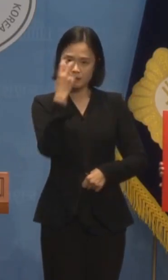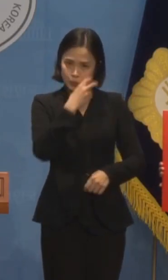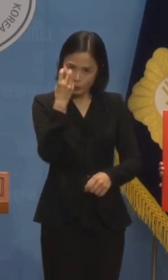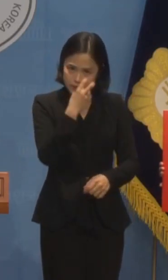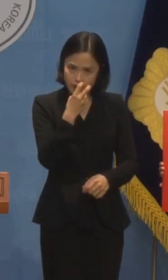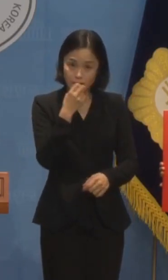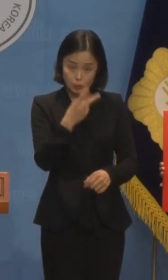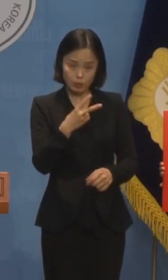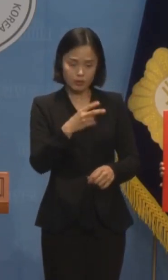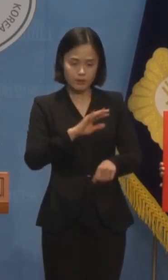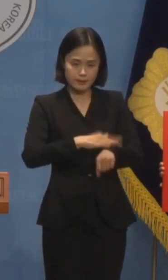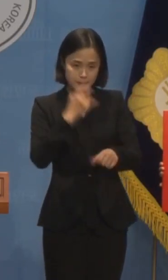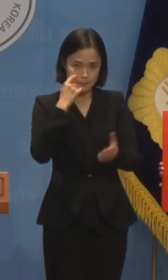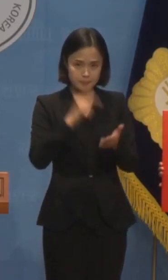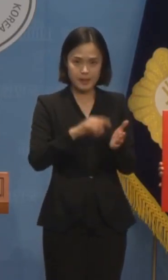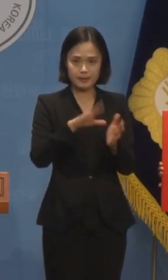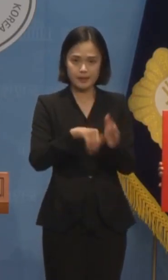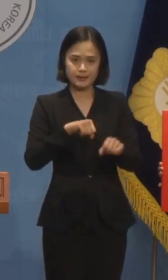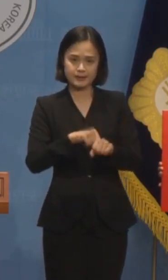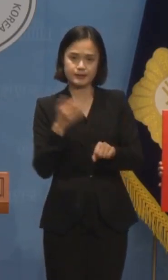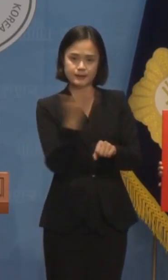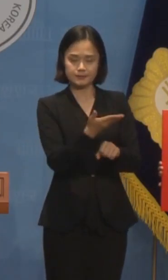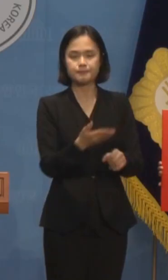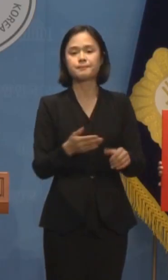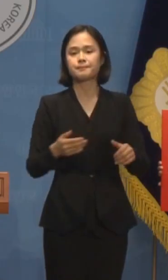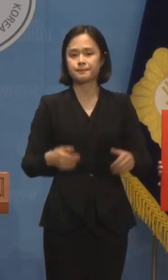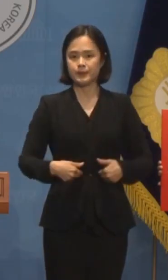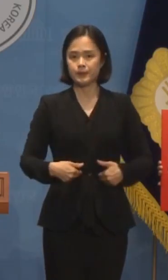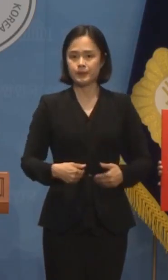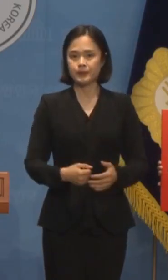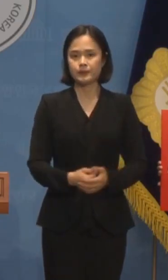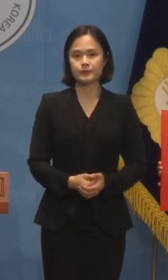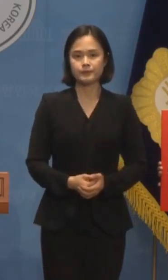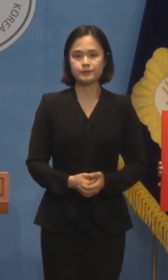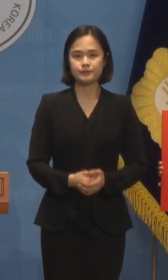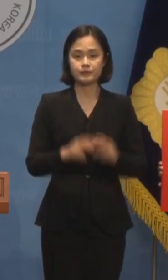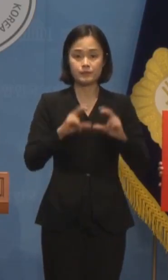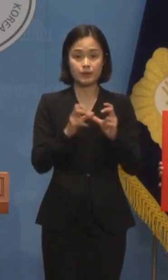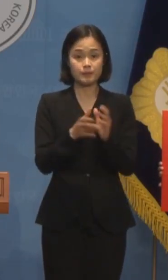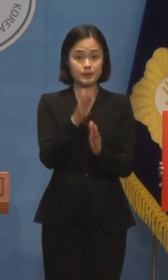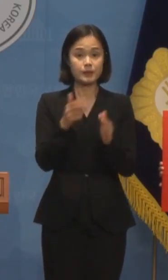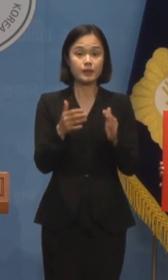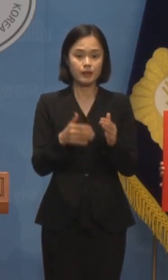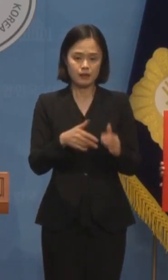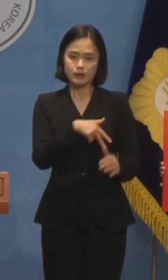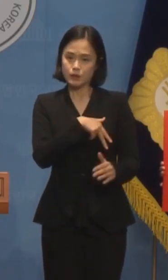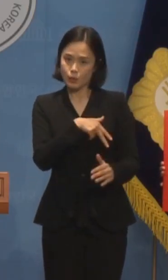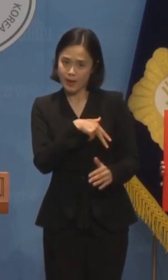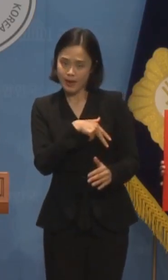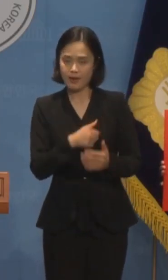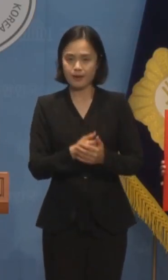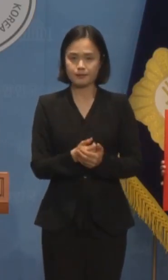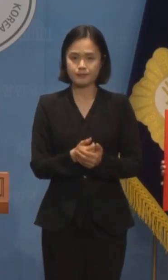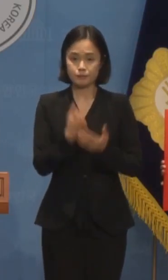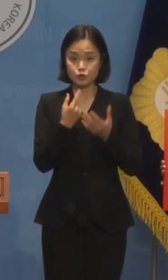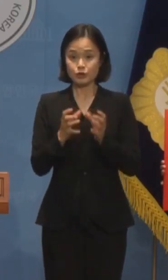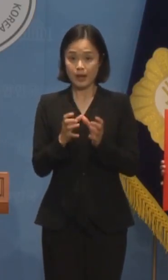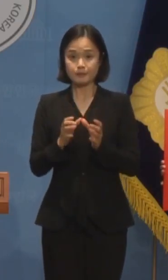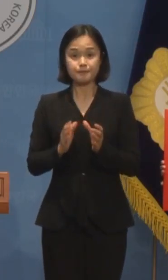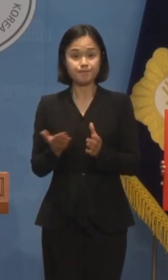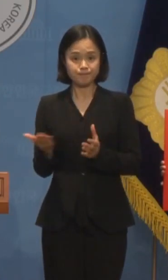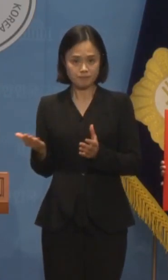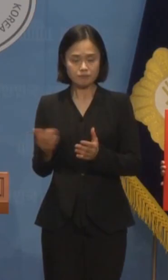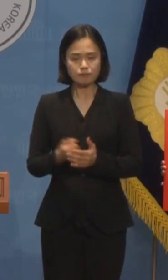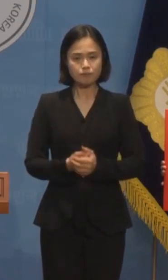징계가 국민의힘에서는 이루어져야 할 것입니다. 따라서 성남시의회 더불어민주당은 이번 학폭 논란으로